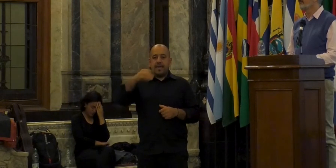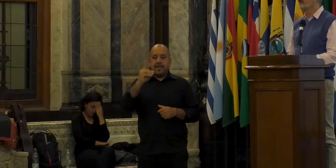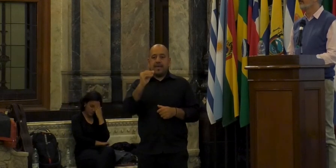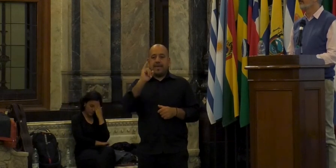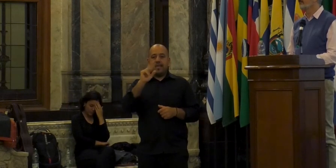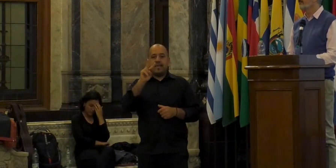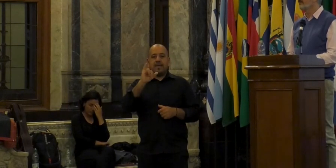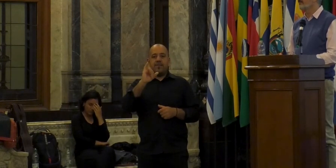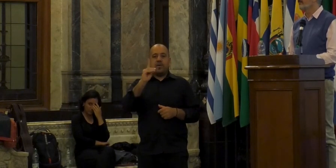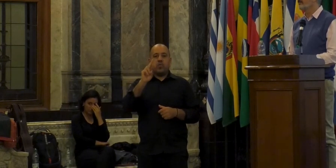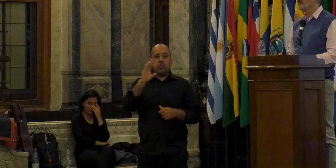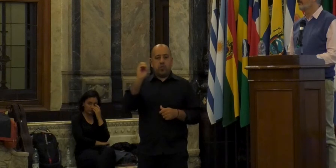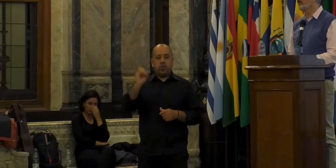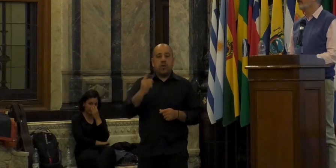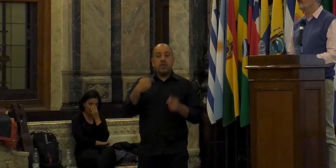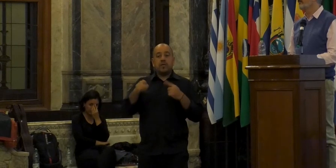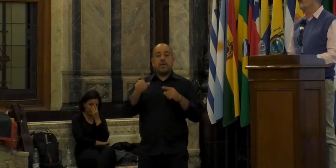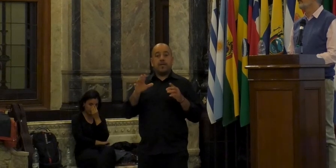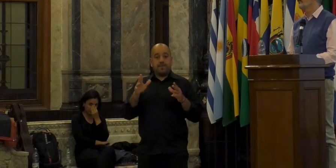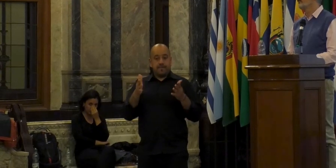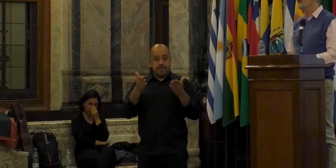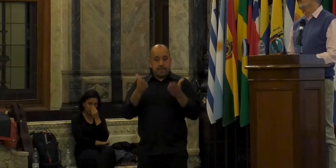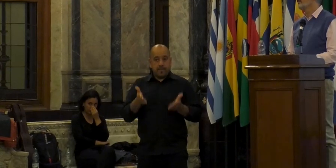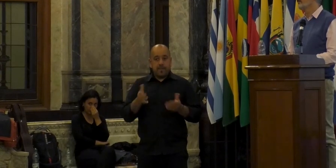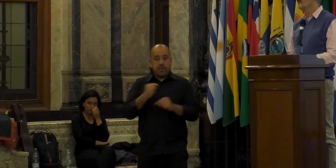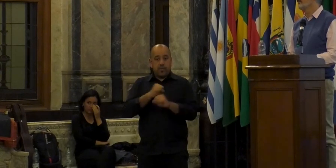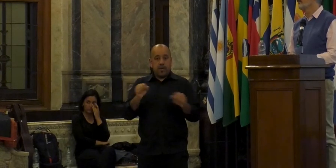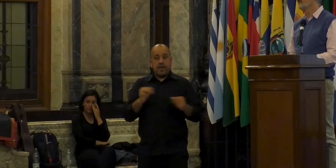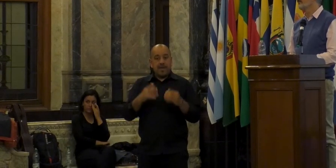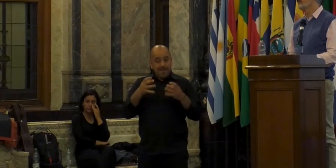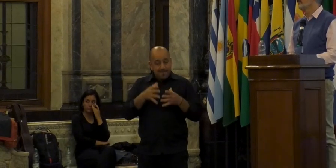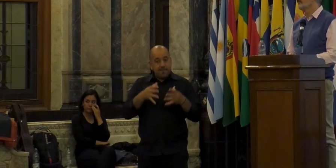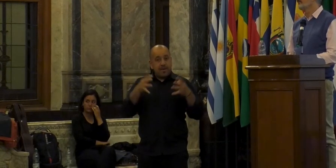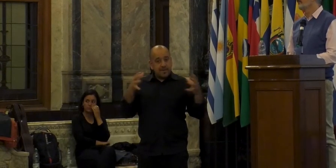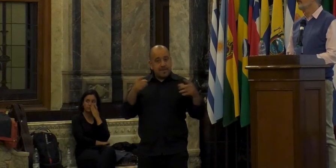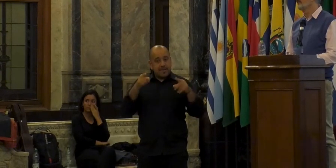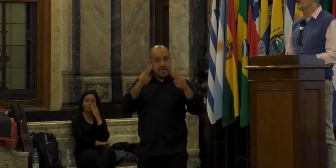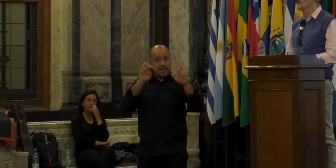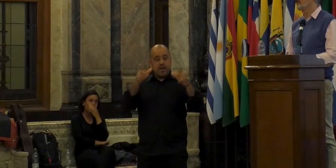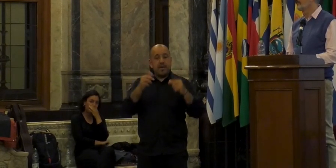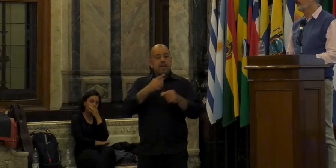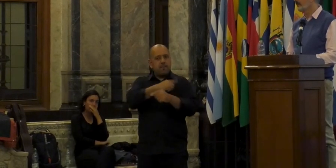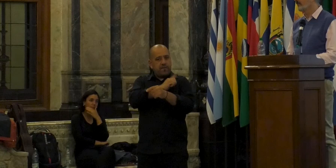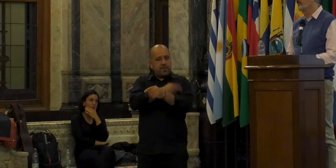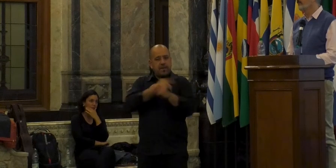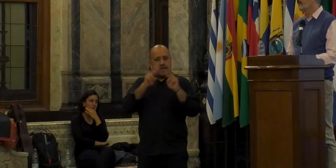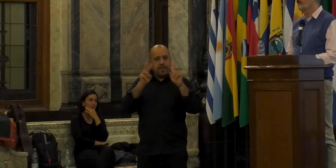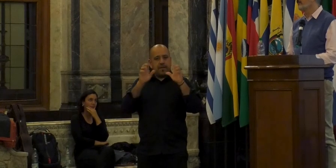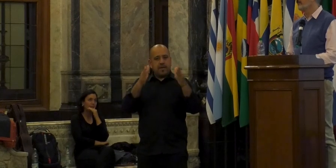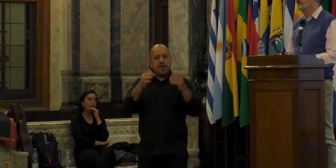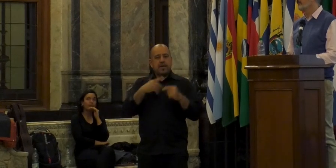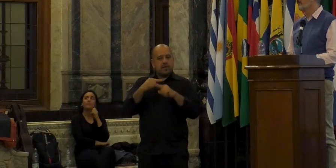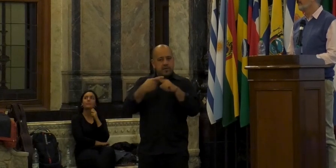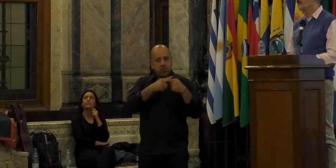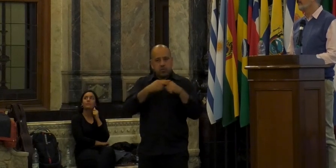nos acerca un elemento para justamente potenciar esa discusión y fortalecer que el sujeto es algo